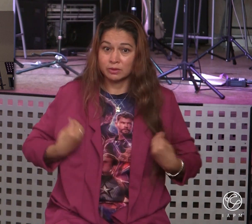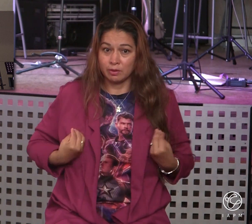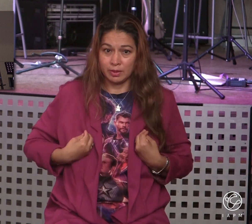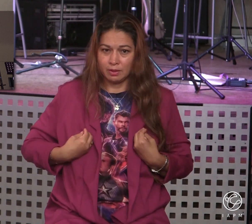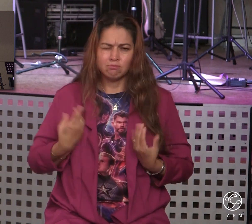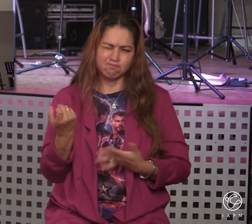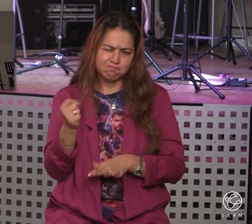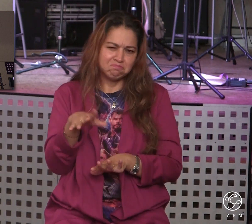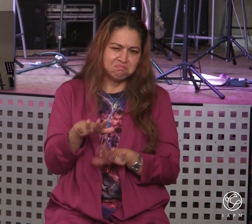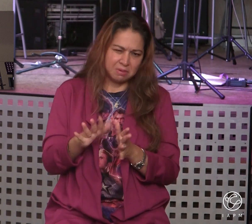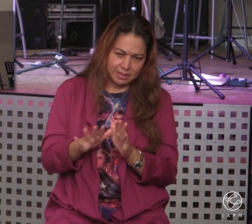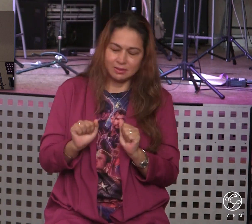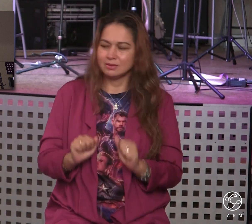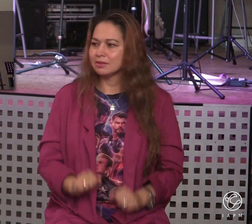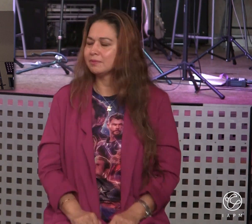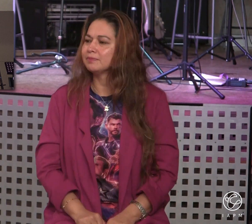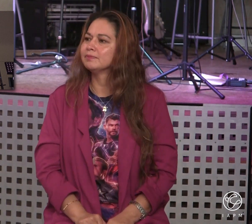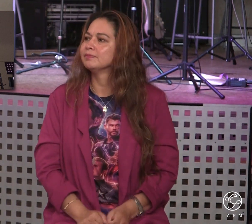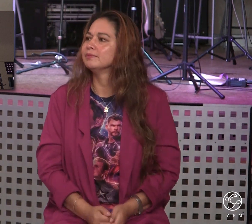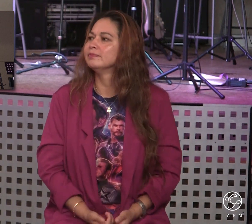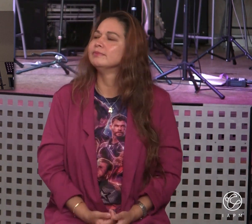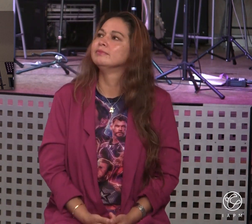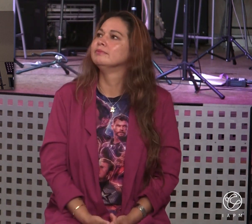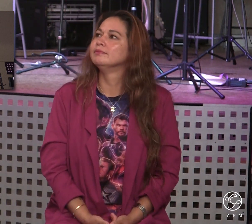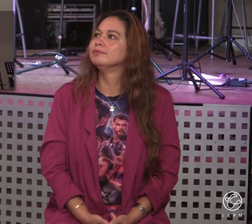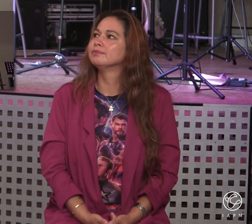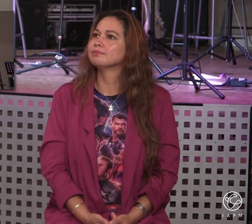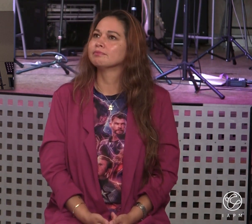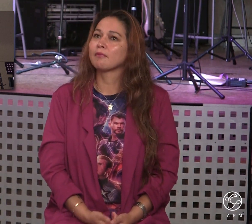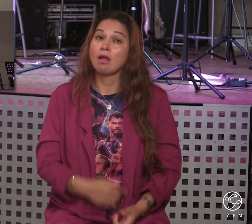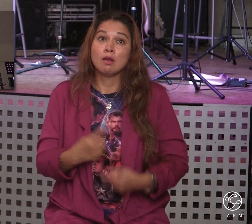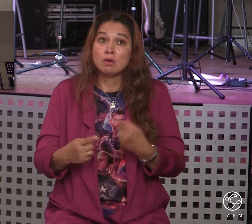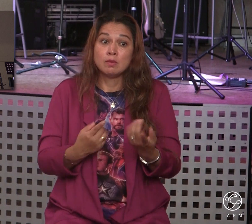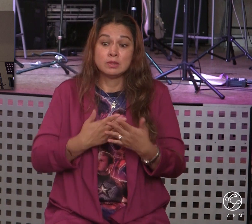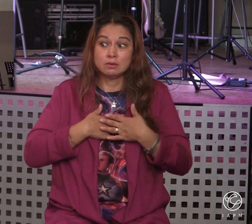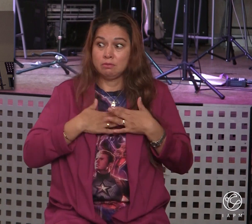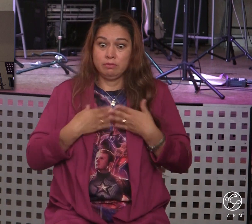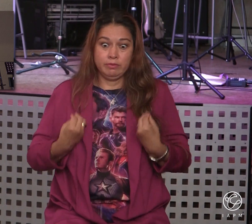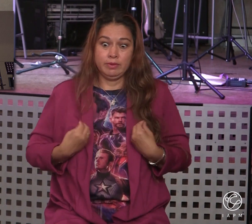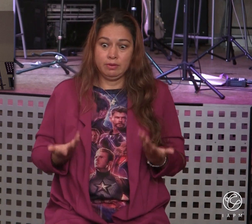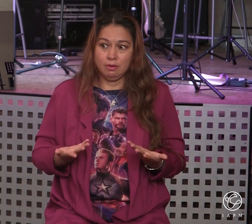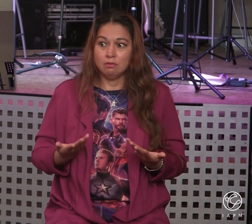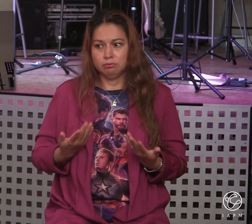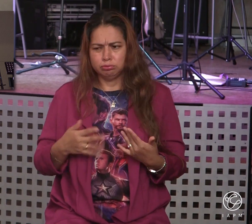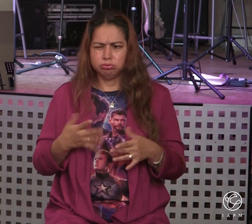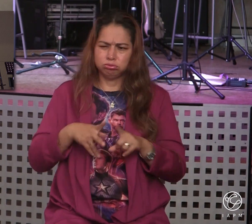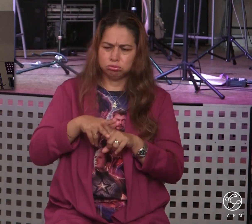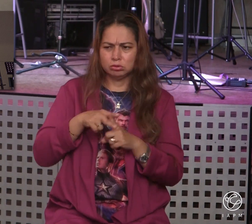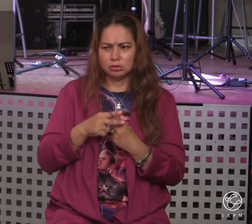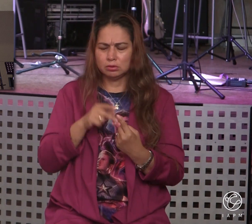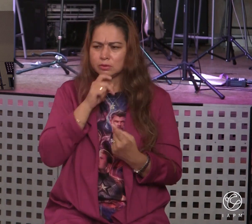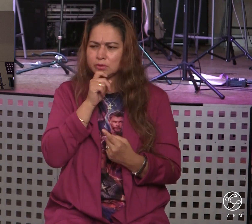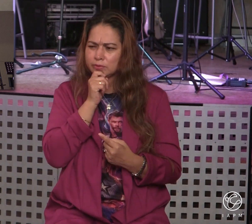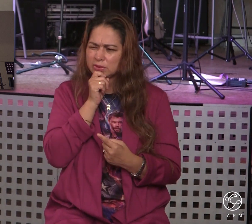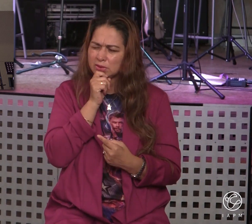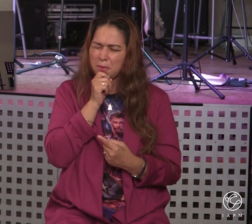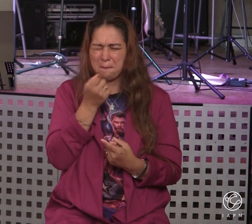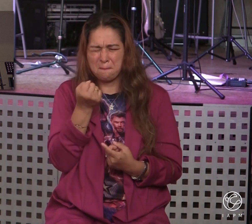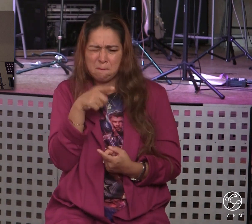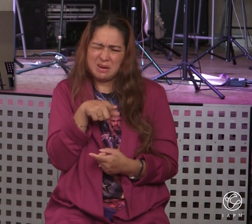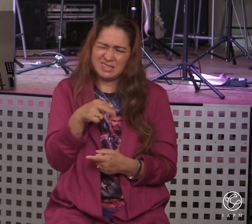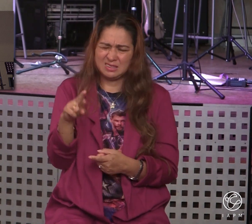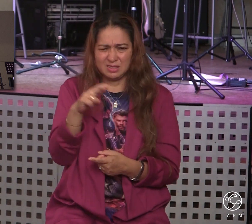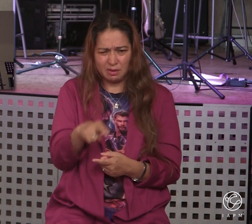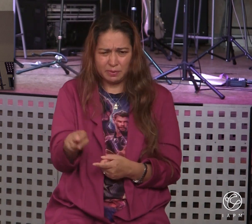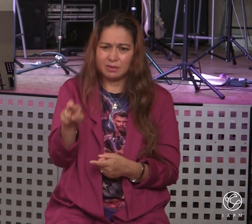mi caso te puedo decir que he vivido algunas de esas. Y gustar no me gustan para nada.